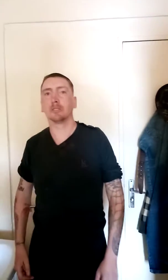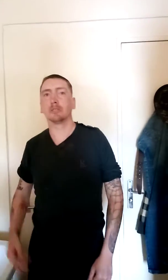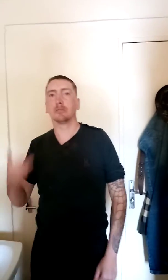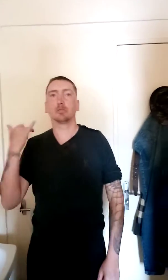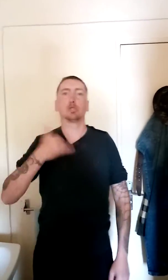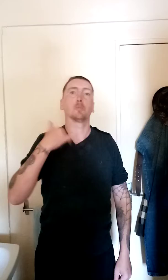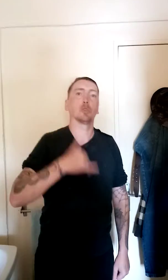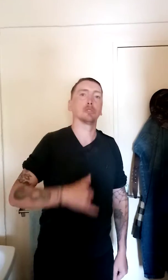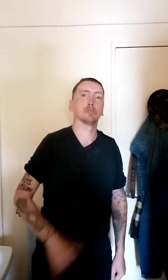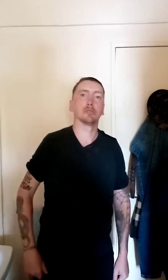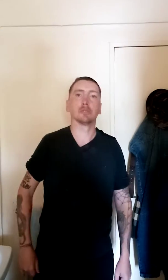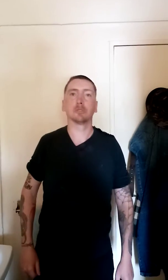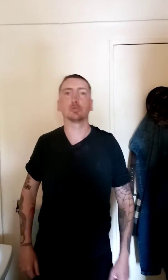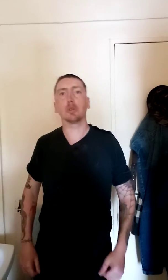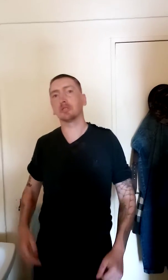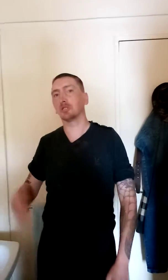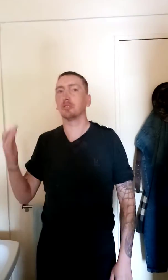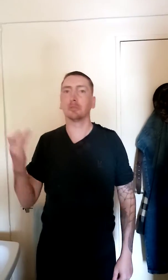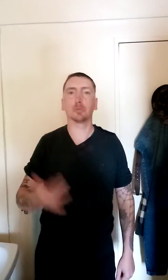Dernière phrase, j'en ai assez de ravager.